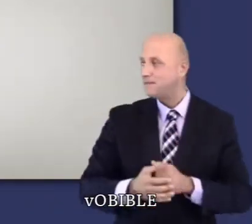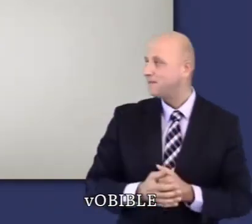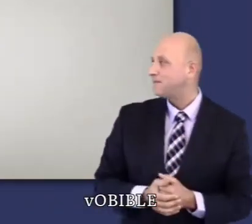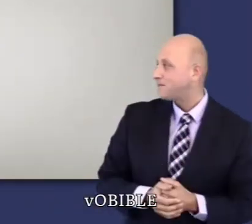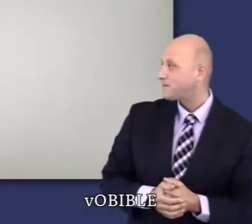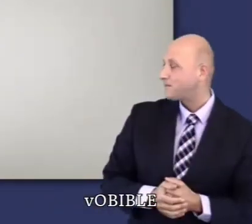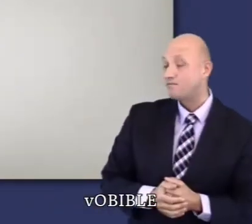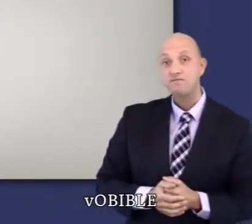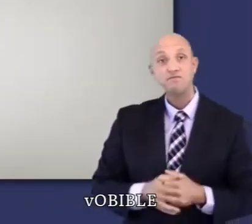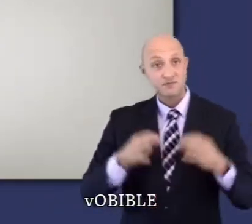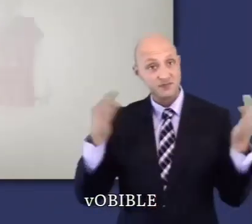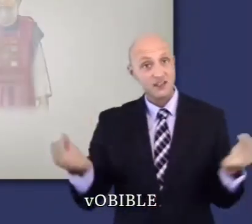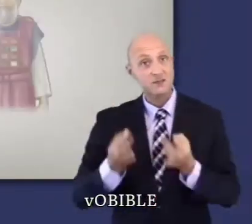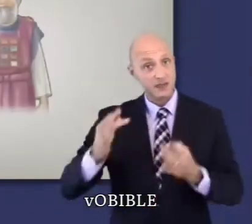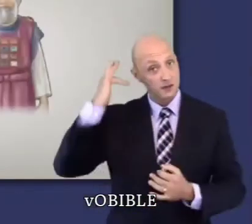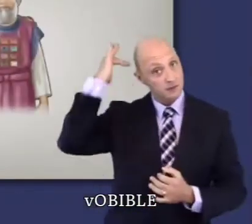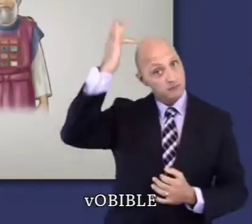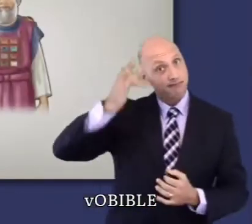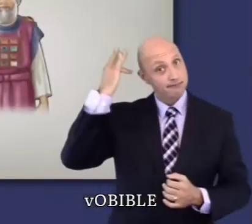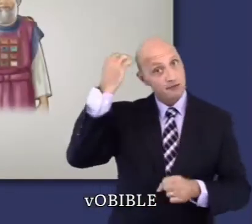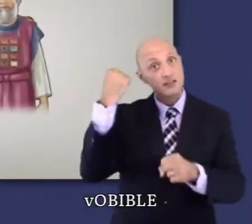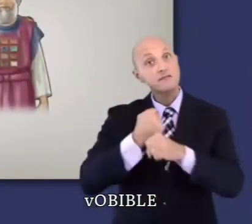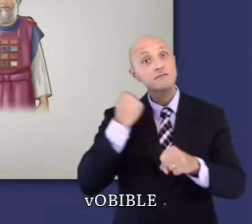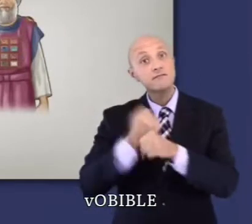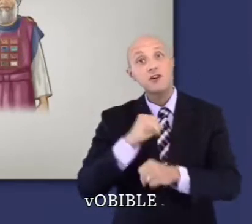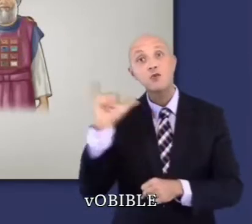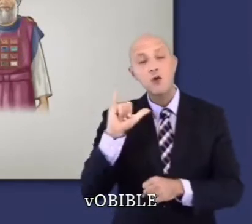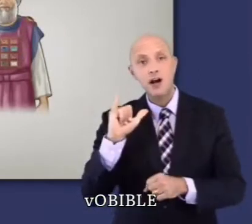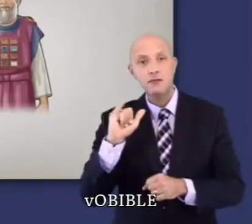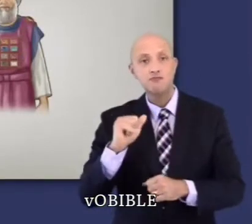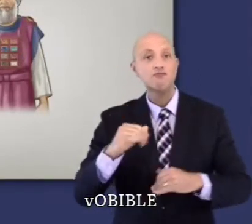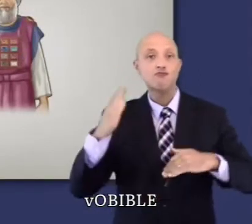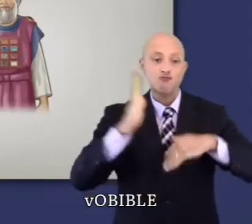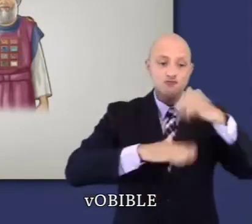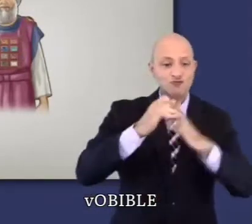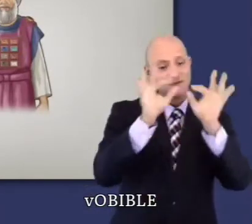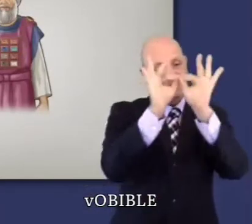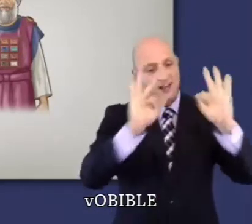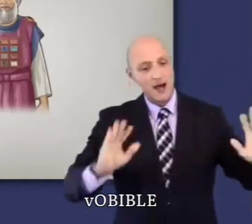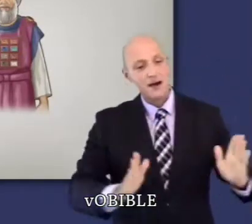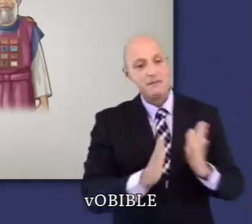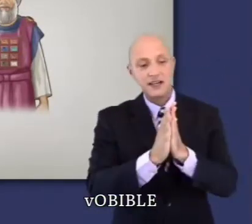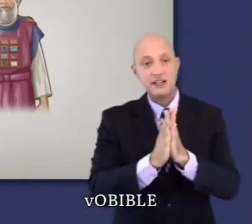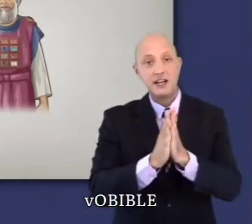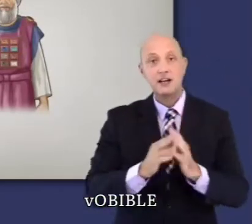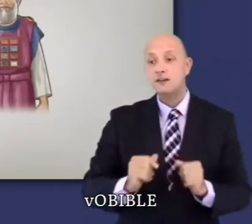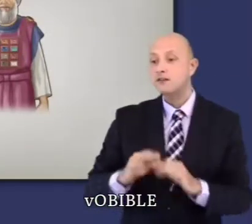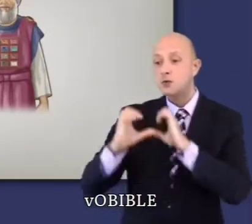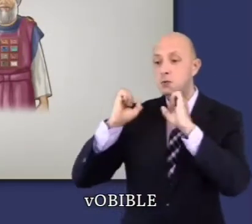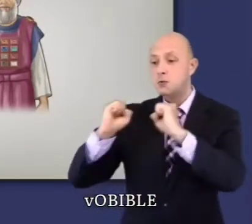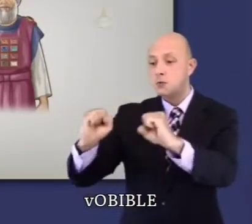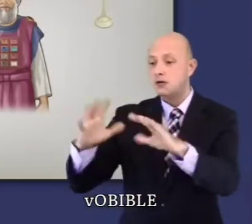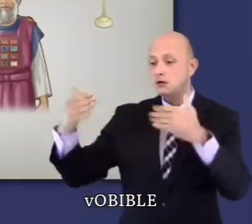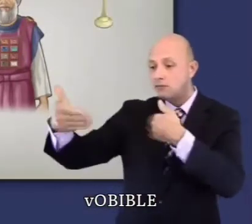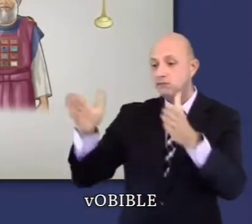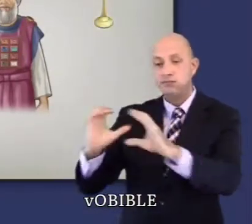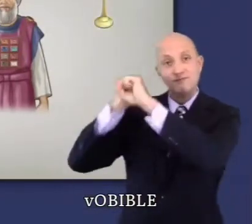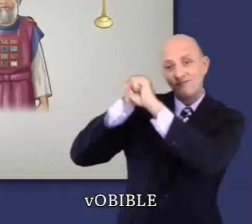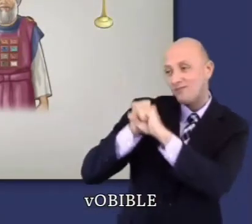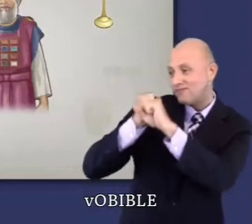chapitres 25 à 40 parlent principalement de la prêtrise, de la fabrication du tabernacle, de l'arche de l'Alliance,